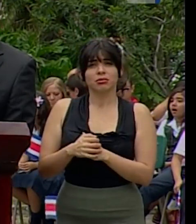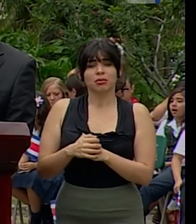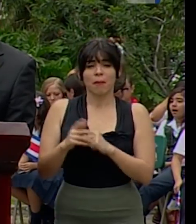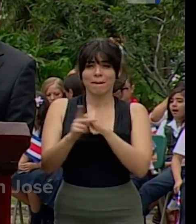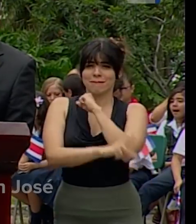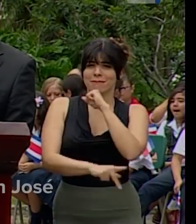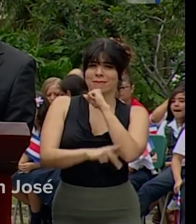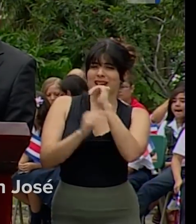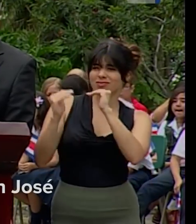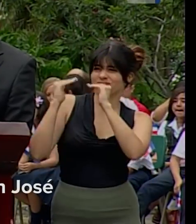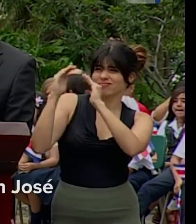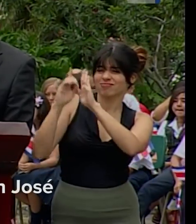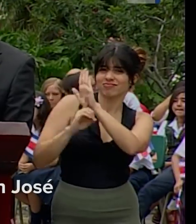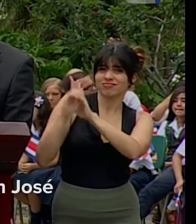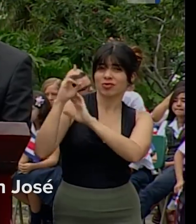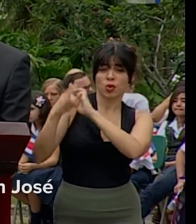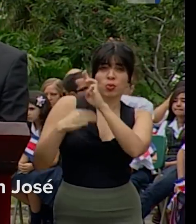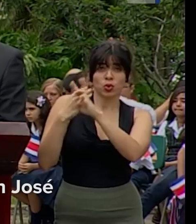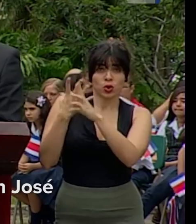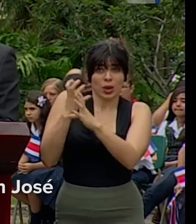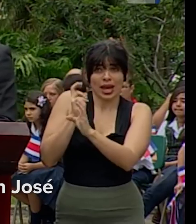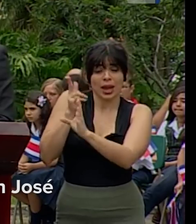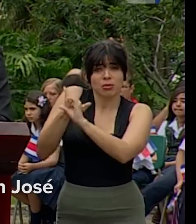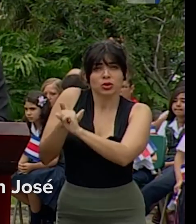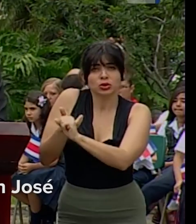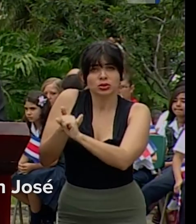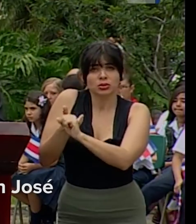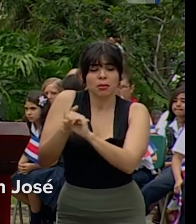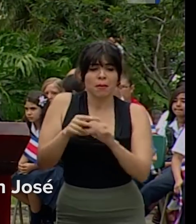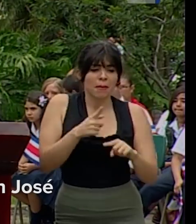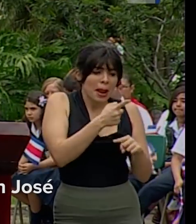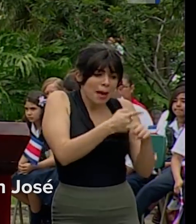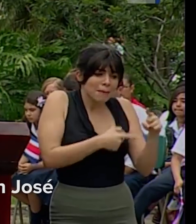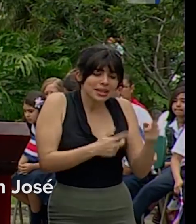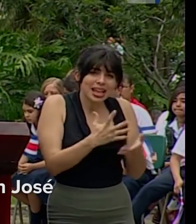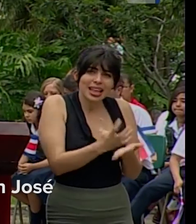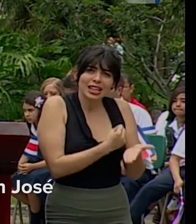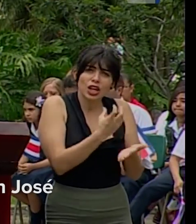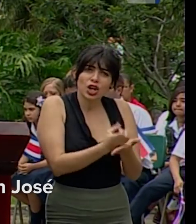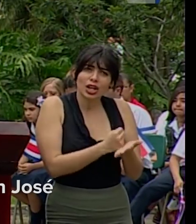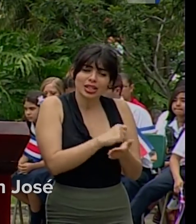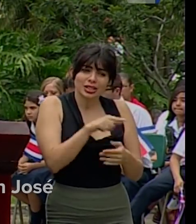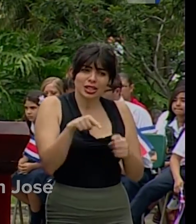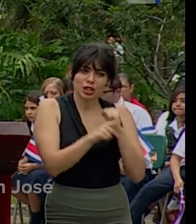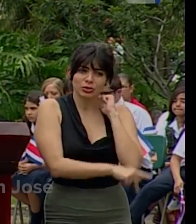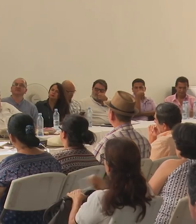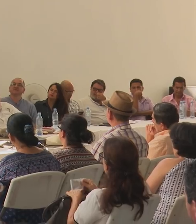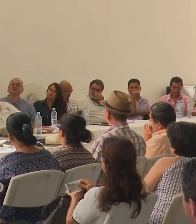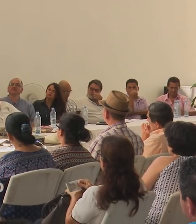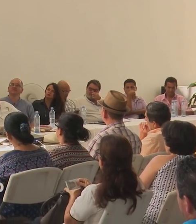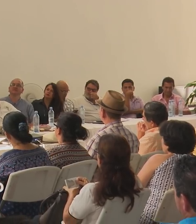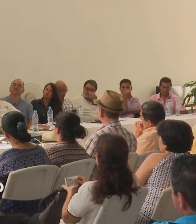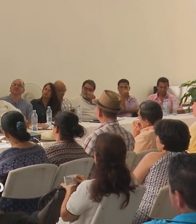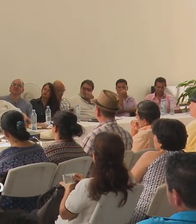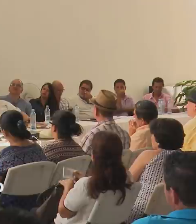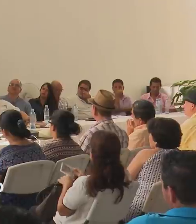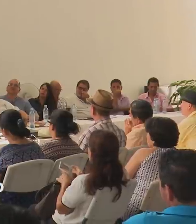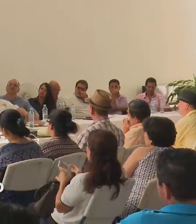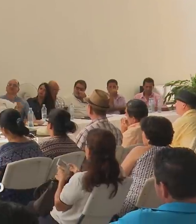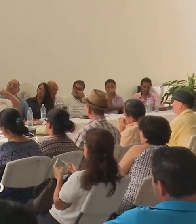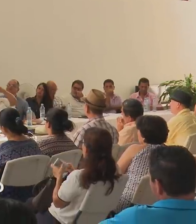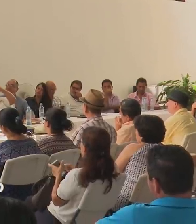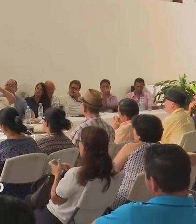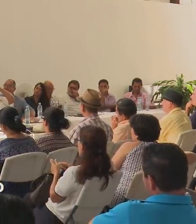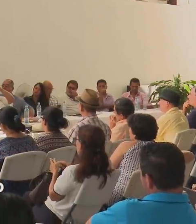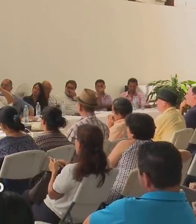los países más desarrollados del mundo, con la mitad de los ingresos de este tipo de naciones. Y nosotros no